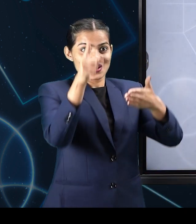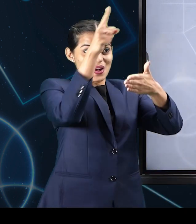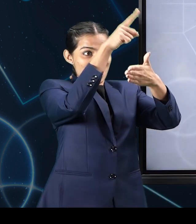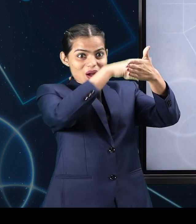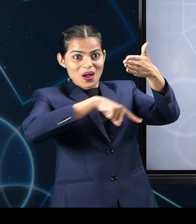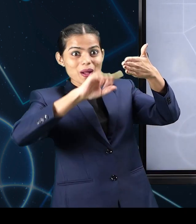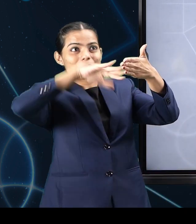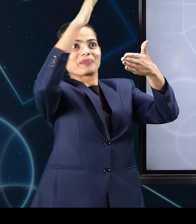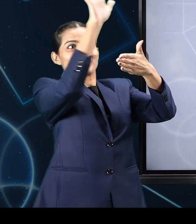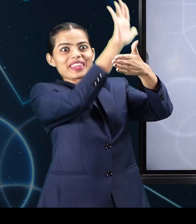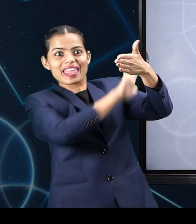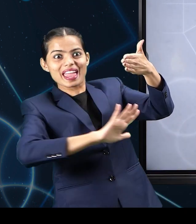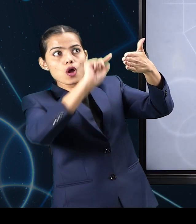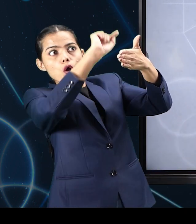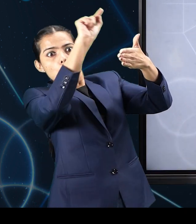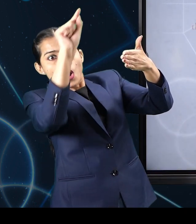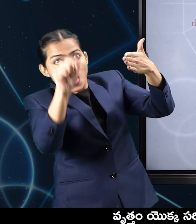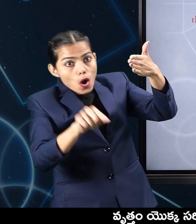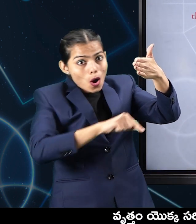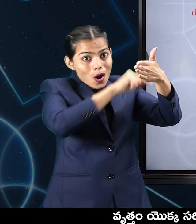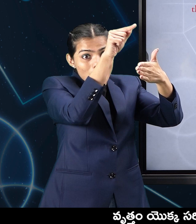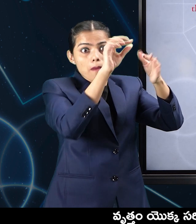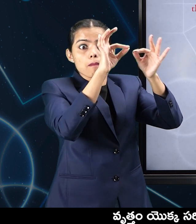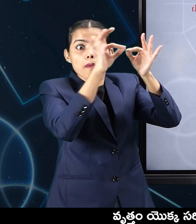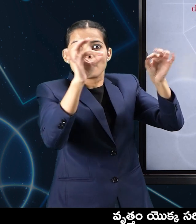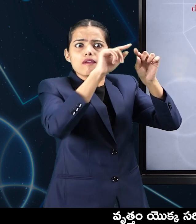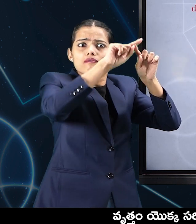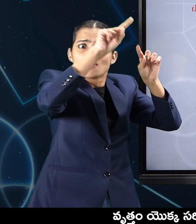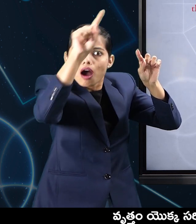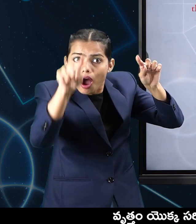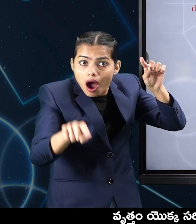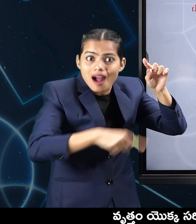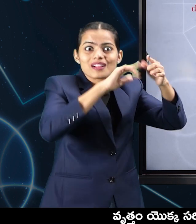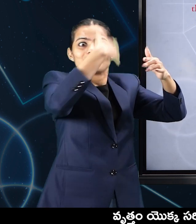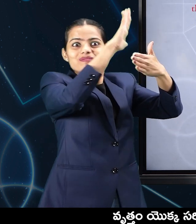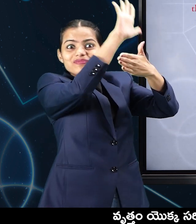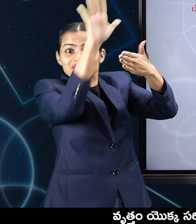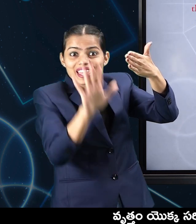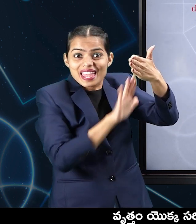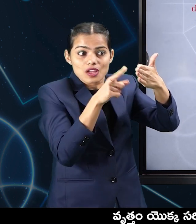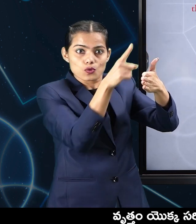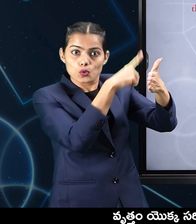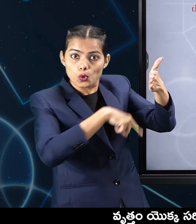5. చుట్టుకొలత. వృత్తం యొక్క సరిహద్దు పొడవును వృత్తం యొక్క చుట్టుకొలత అంటారు.